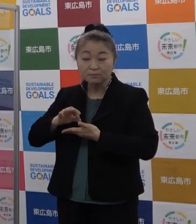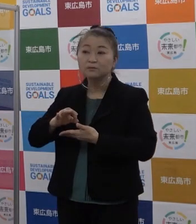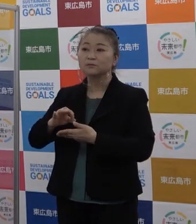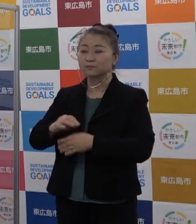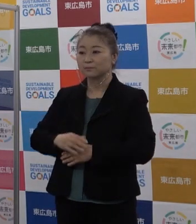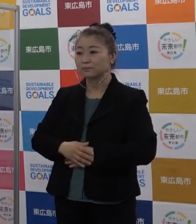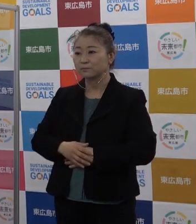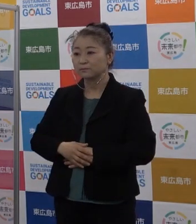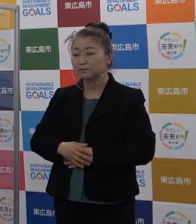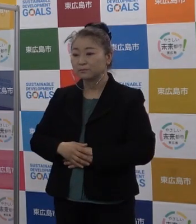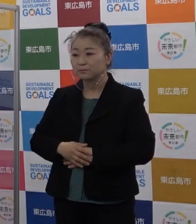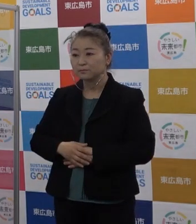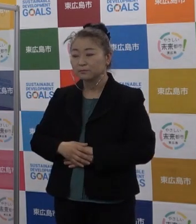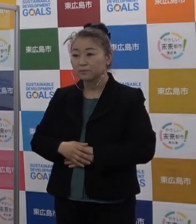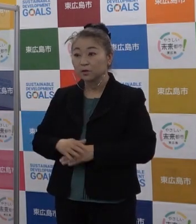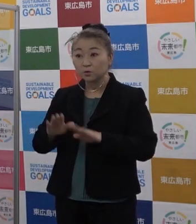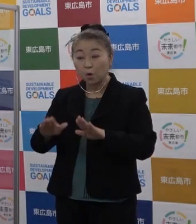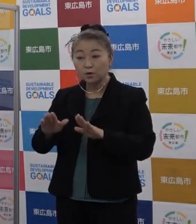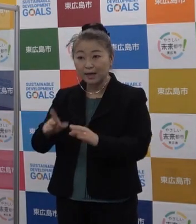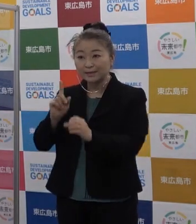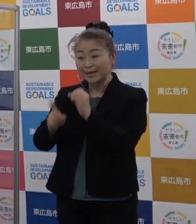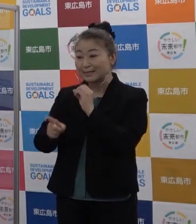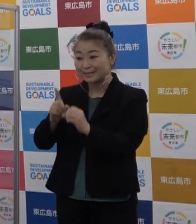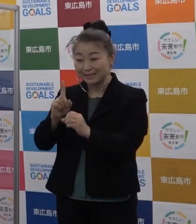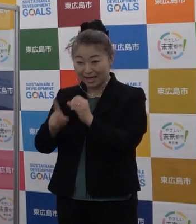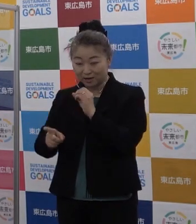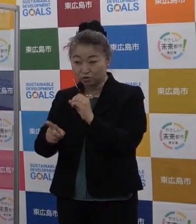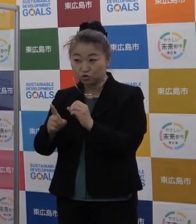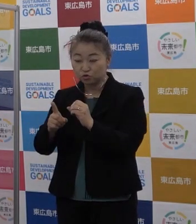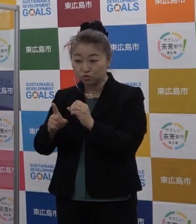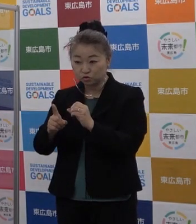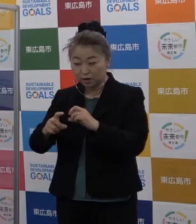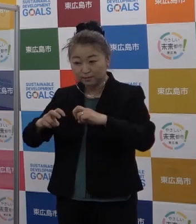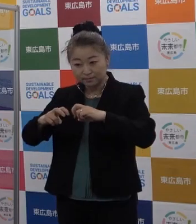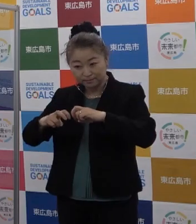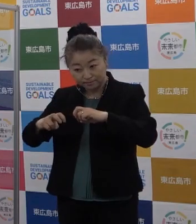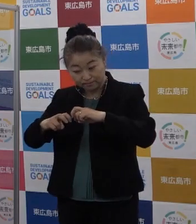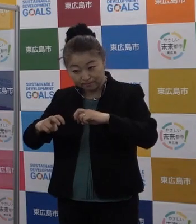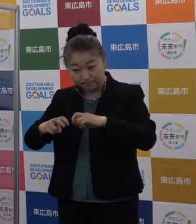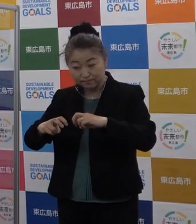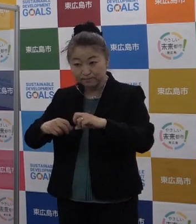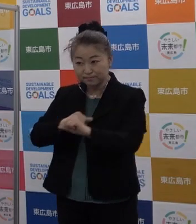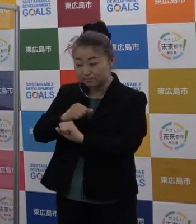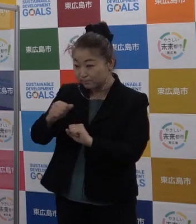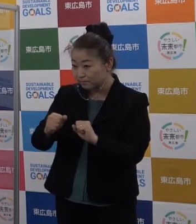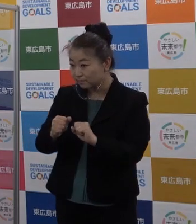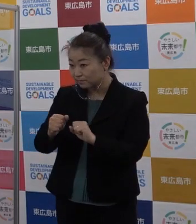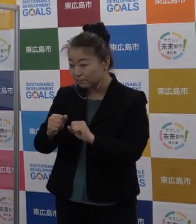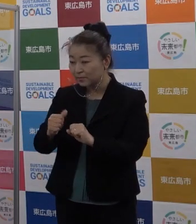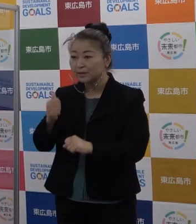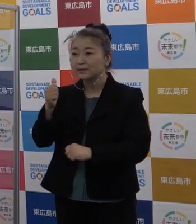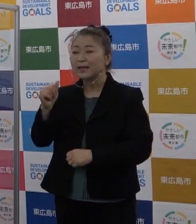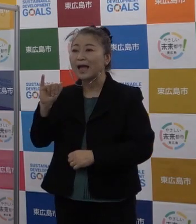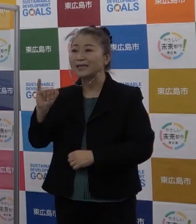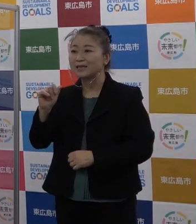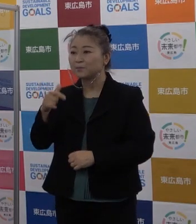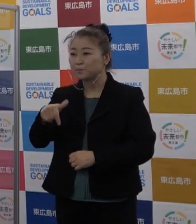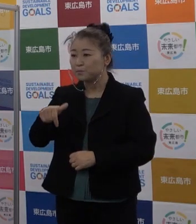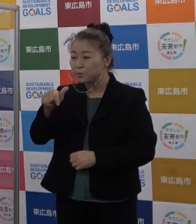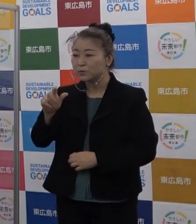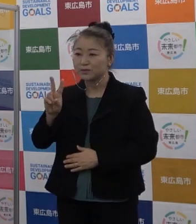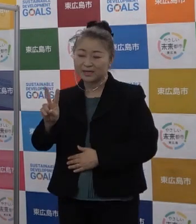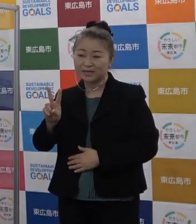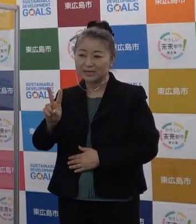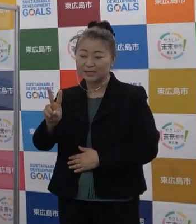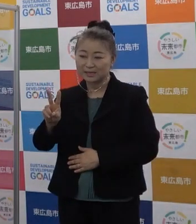。で、今回デジタル実装タイプ、これタイプ2というふうに言ってますが、データ